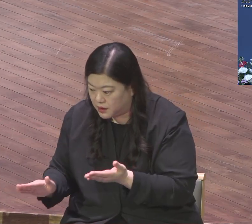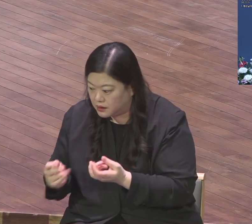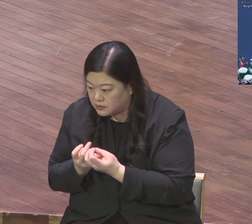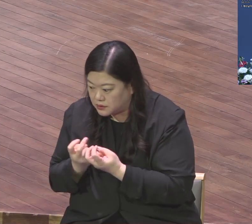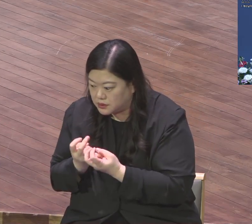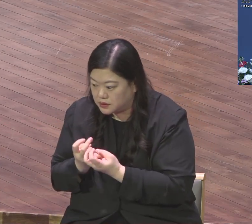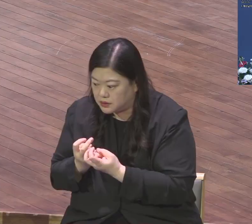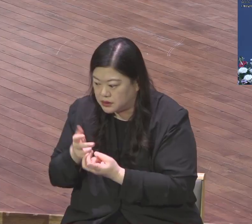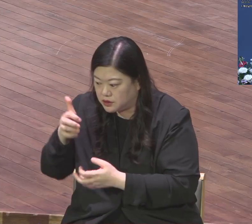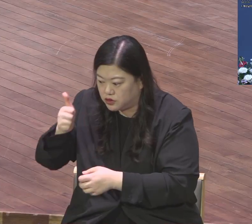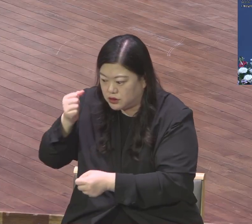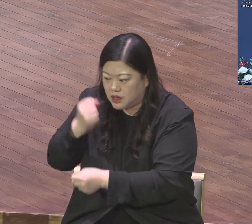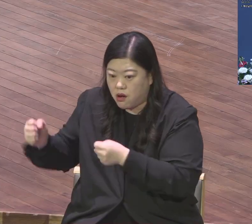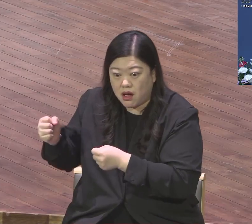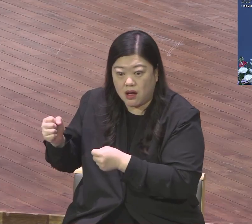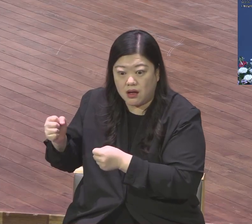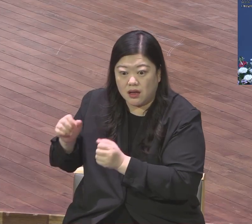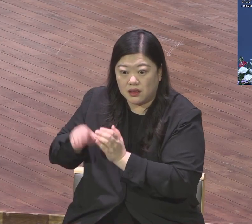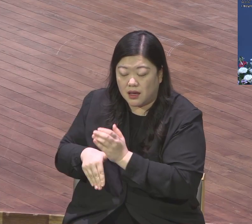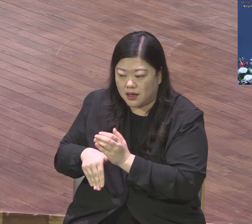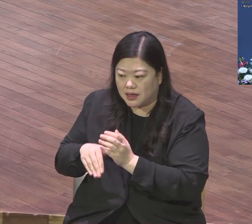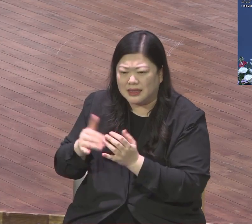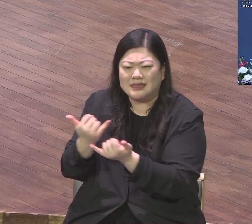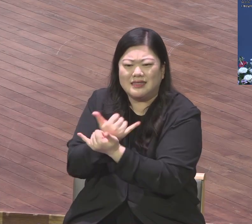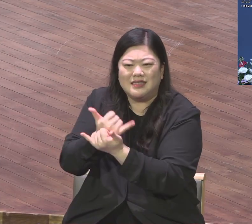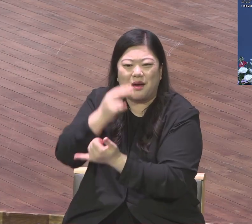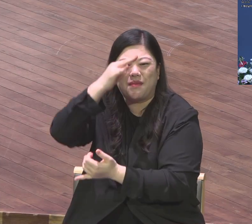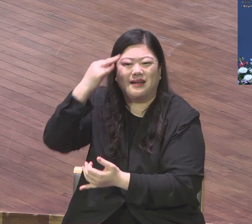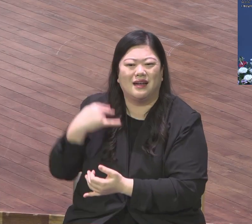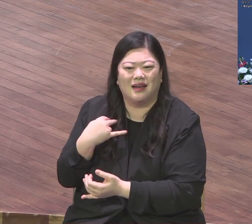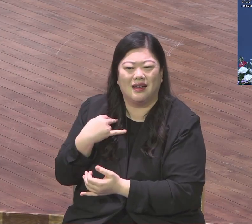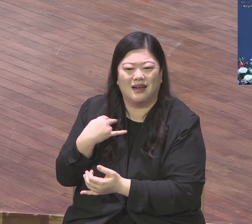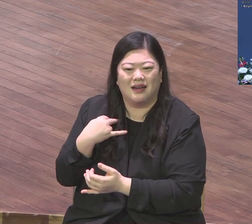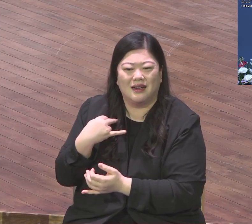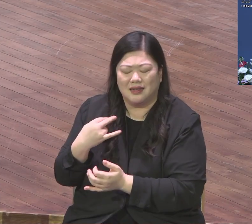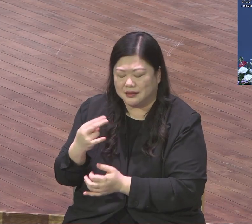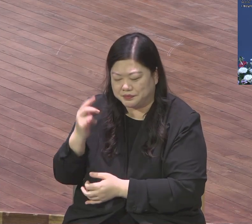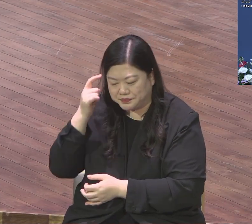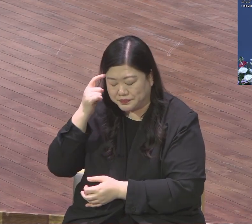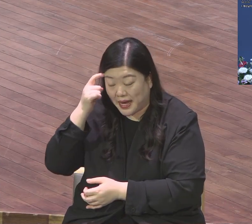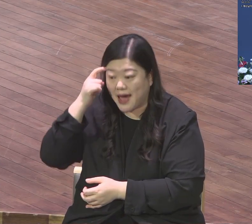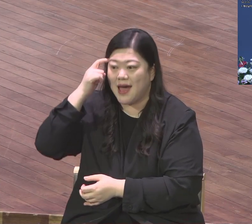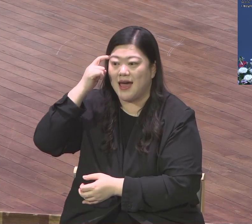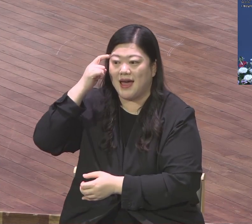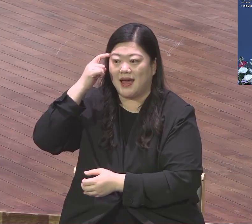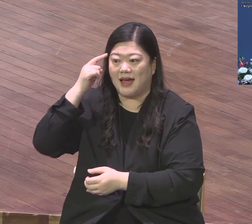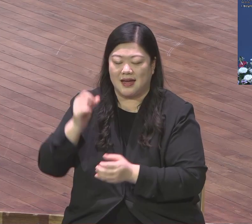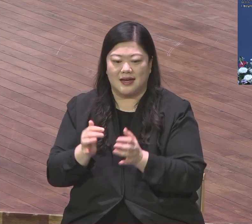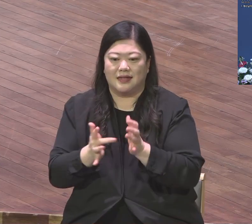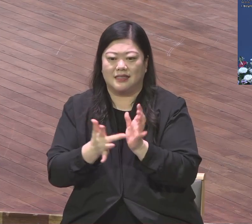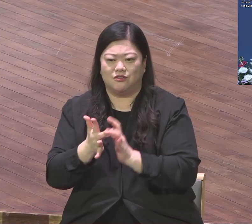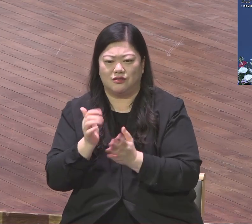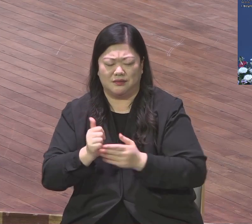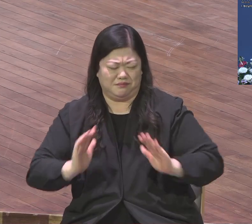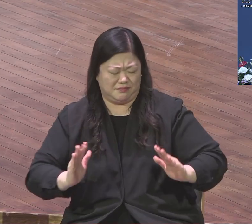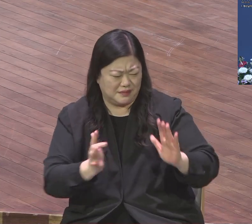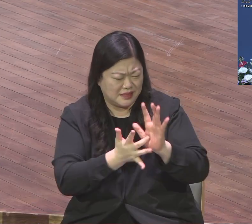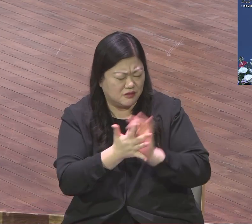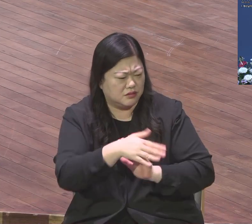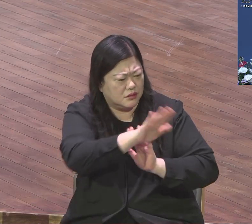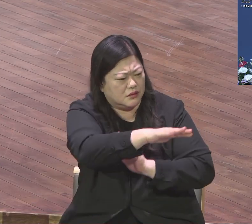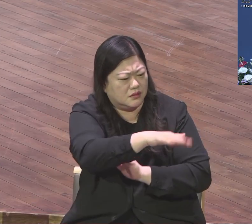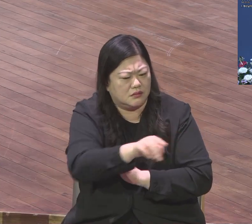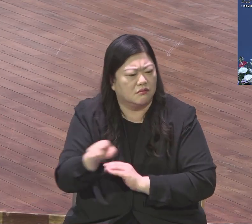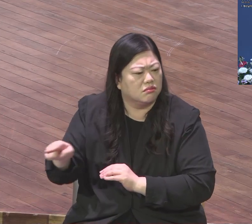마리아에게 번쩍이는 아이디어가 떠올랐는데, 그것이 뭐냐? 예수님을 찾아가서 이